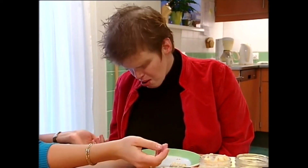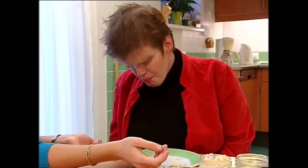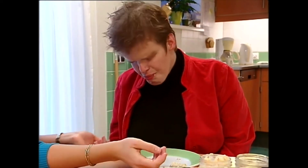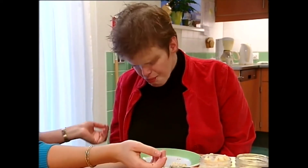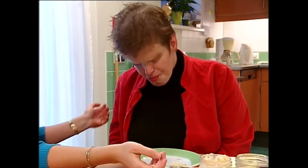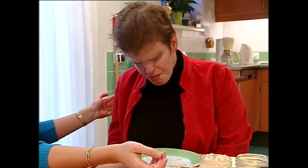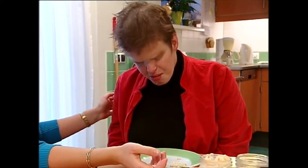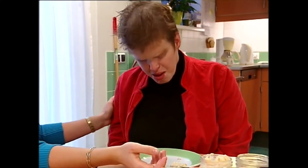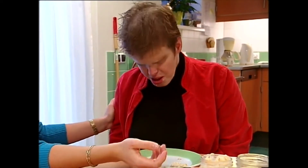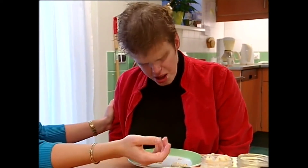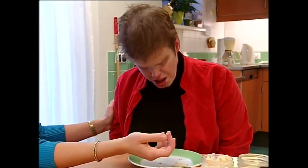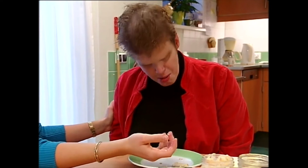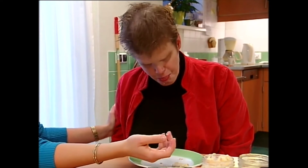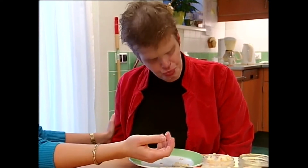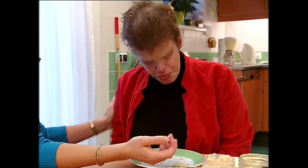Door haar aan te raken bevestigen we haar keuze.